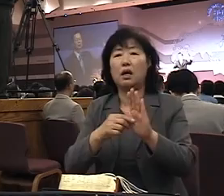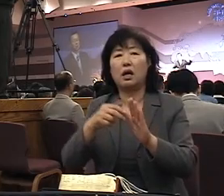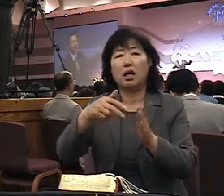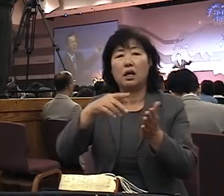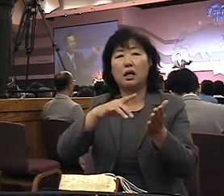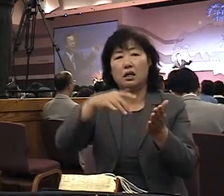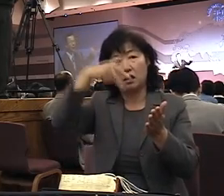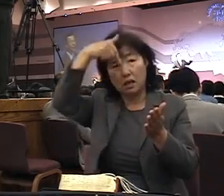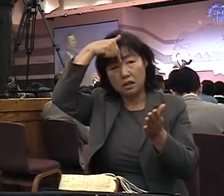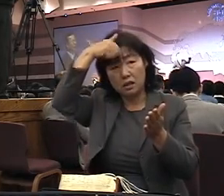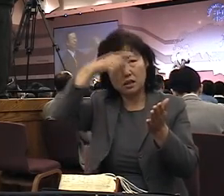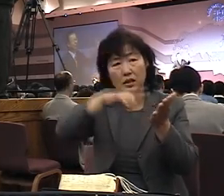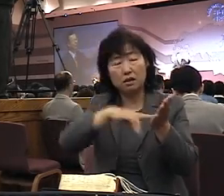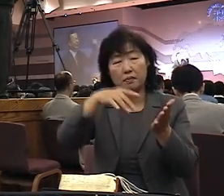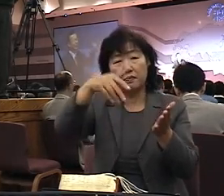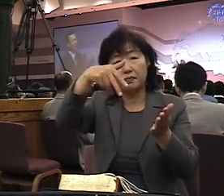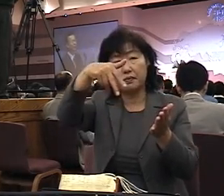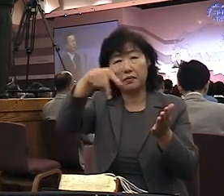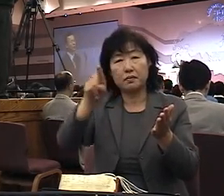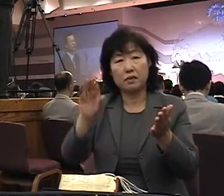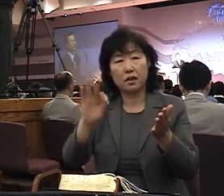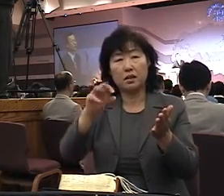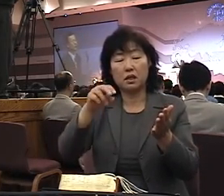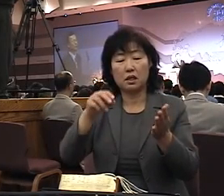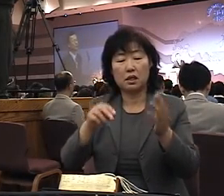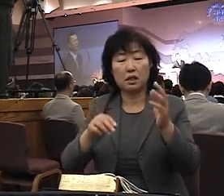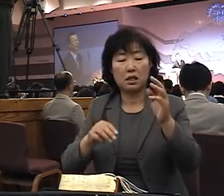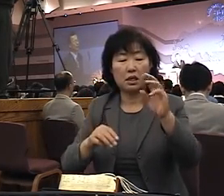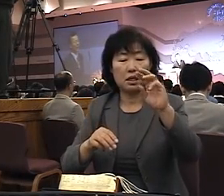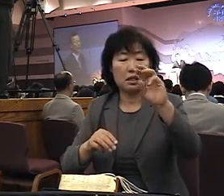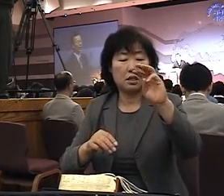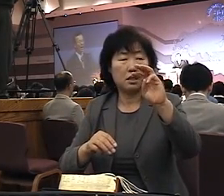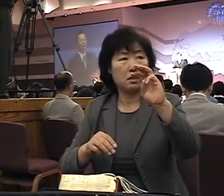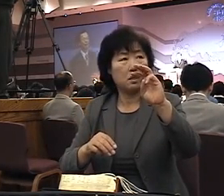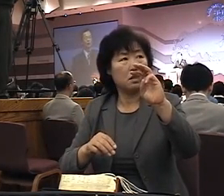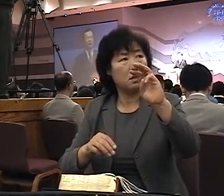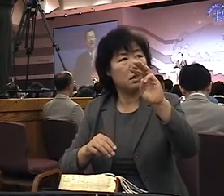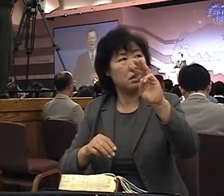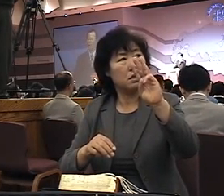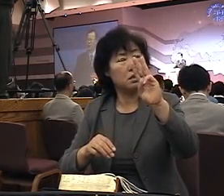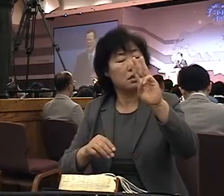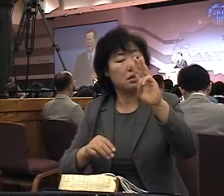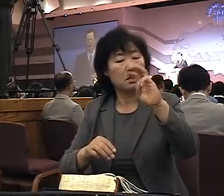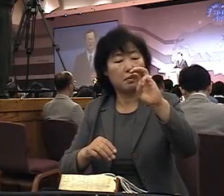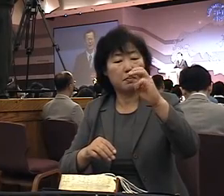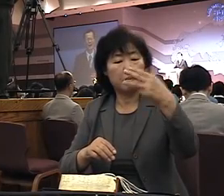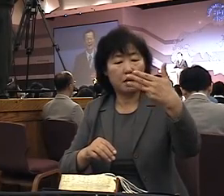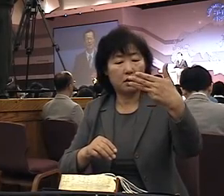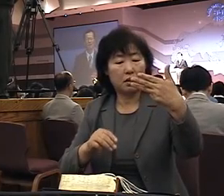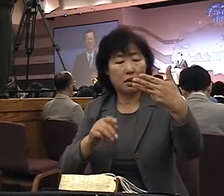창세기 38장은 그냥 갑자기 느닷없이 나타난 한 문장의 한